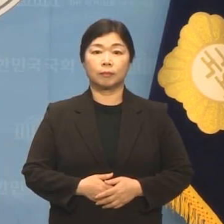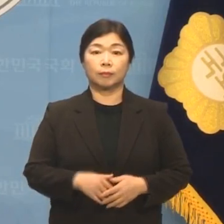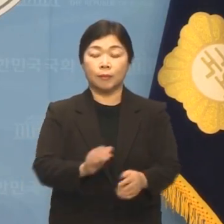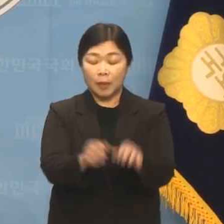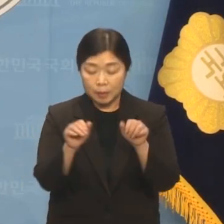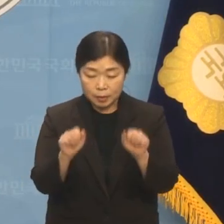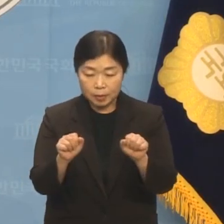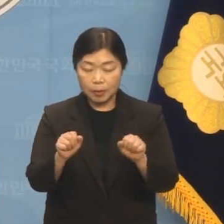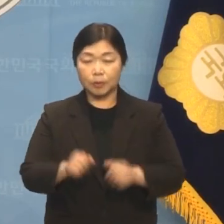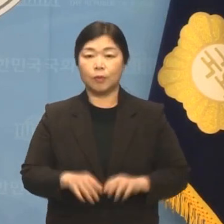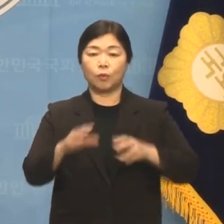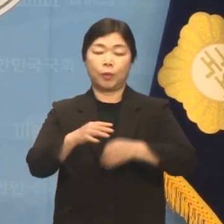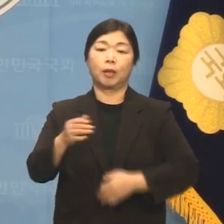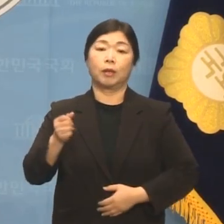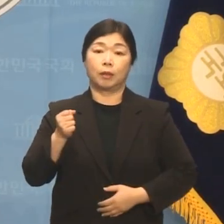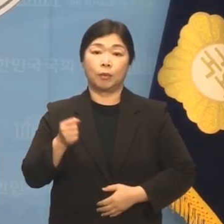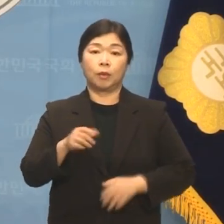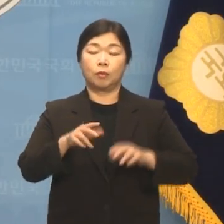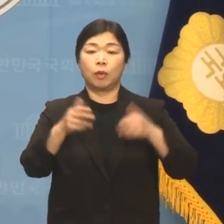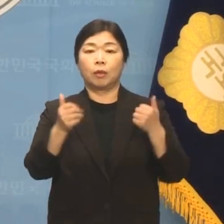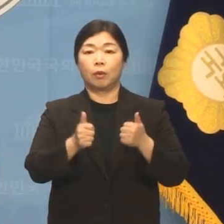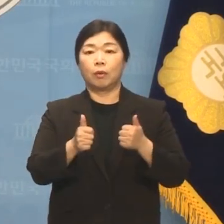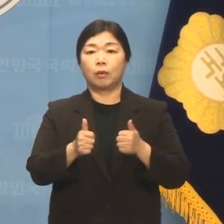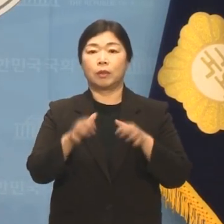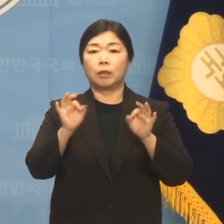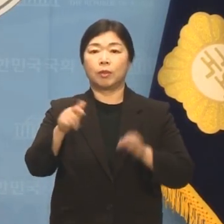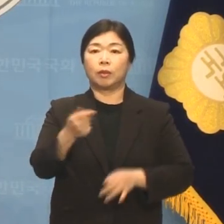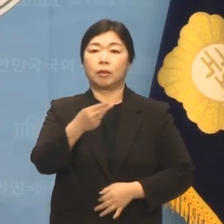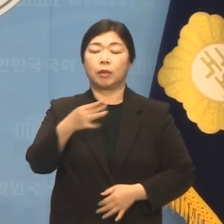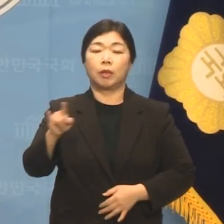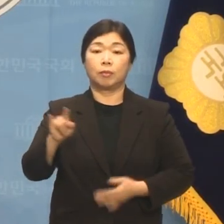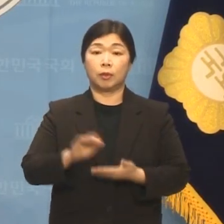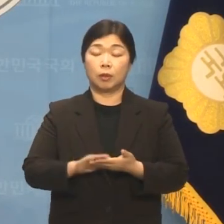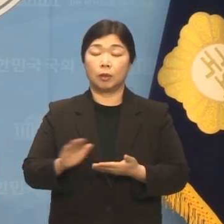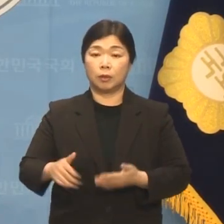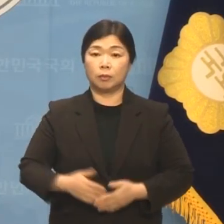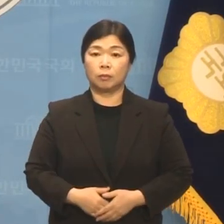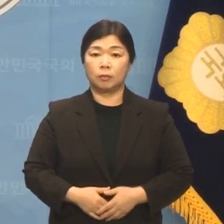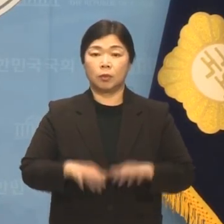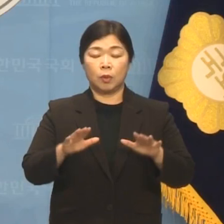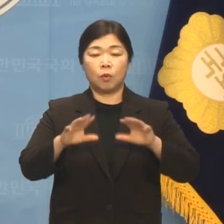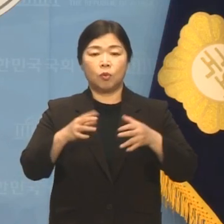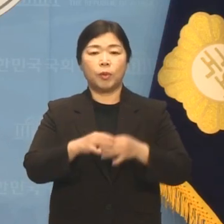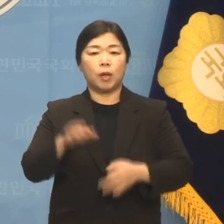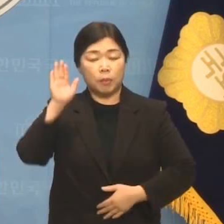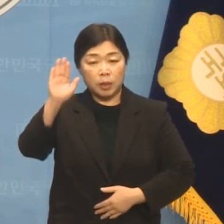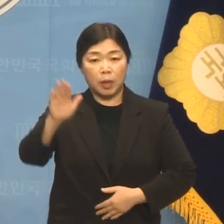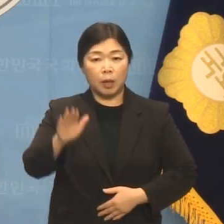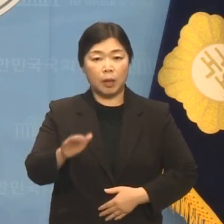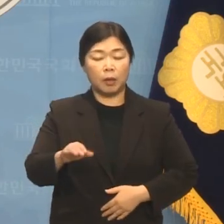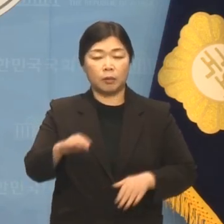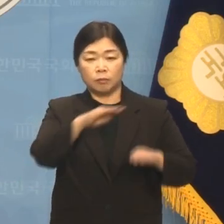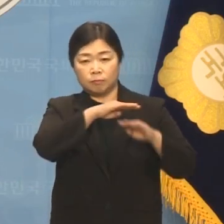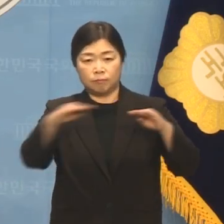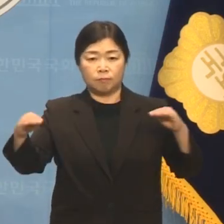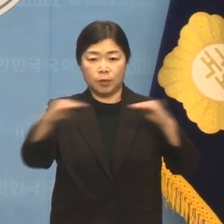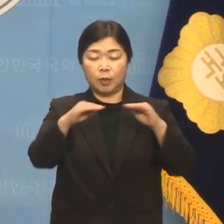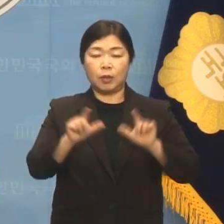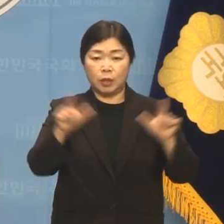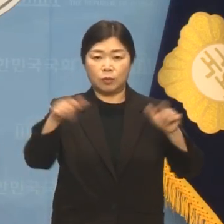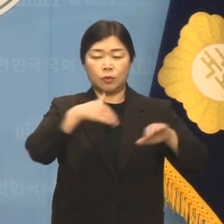네, 안녕하십니까. 국민의 미래 국회의원 김근태입니다. 오늘 국민의 미래에 균형 있는 기후정책을